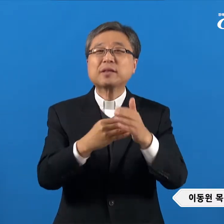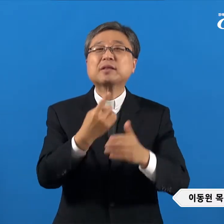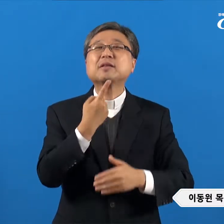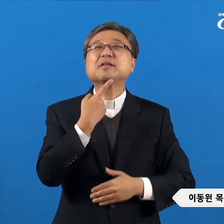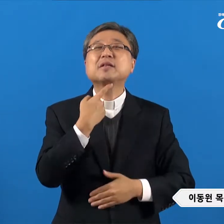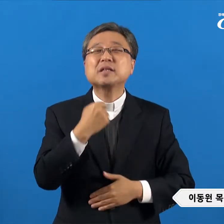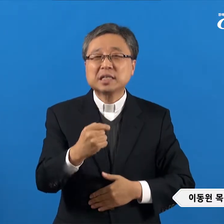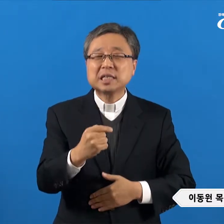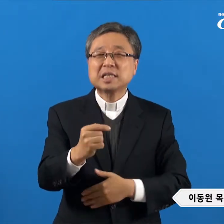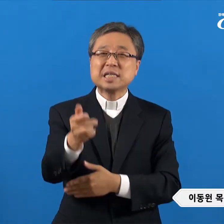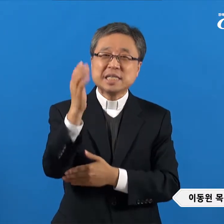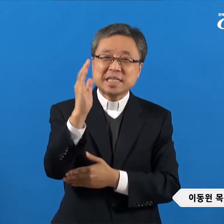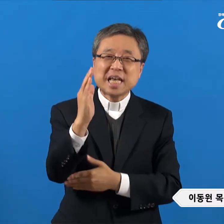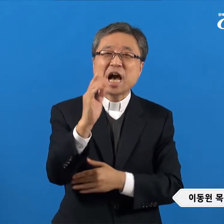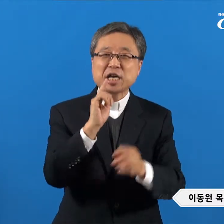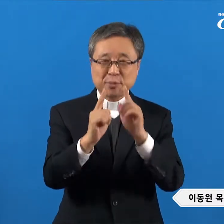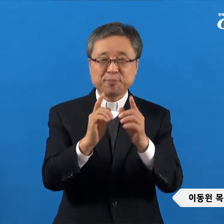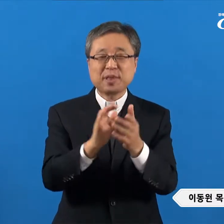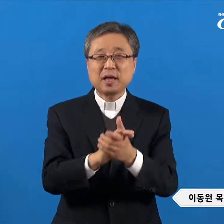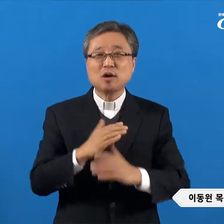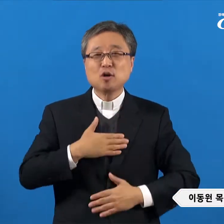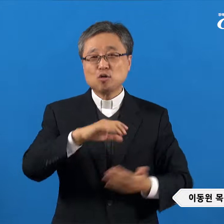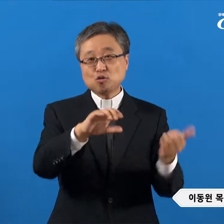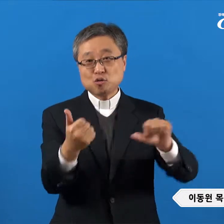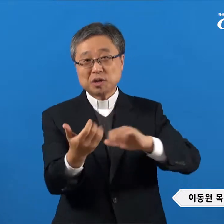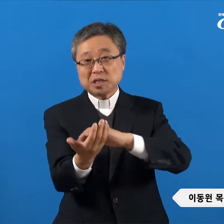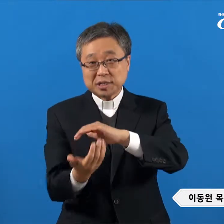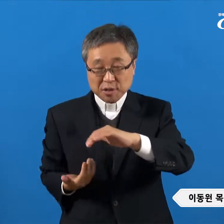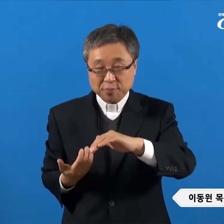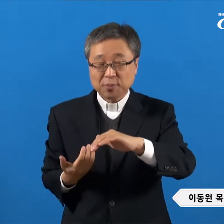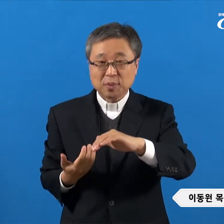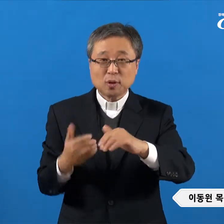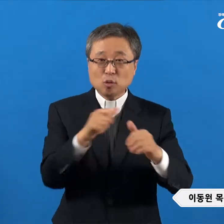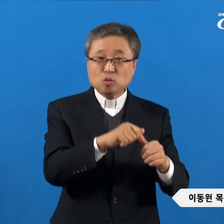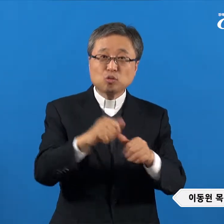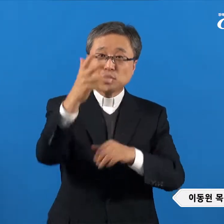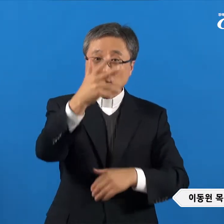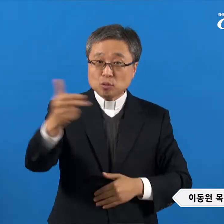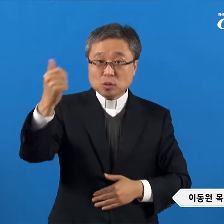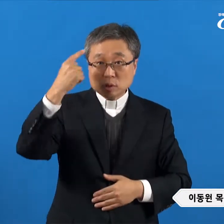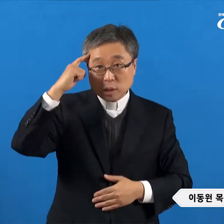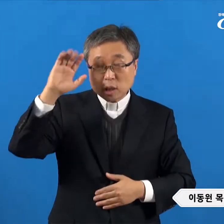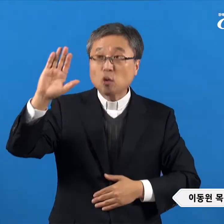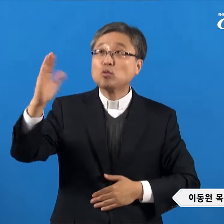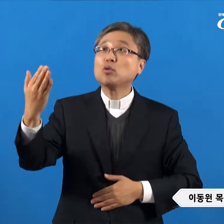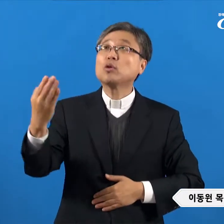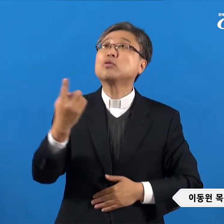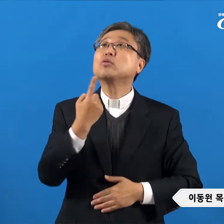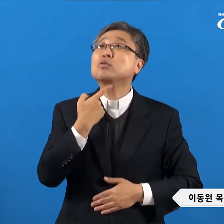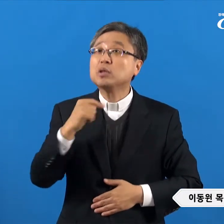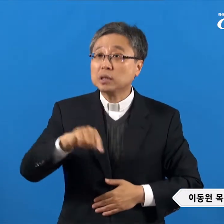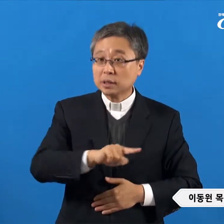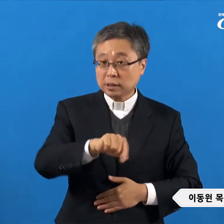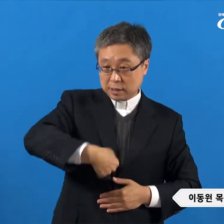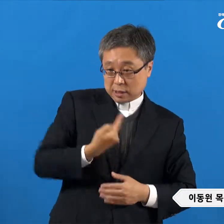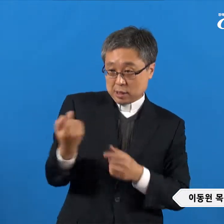스토리입니다. 그는 죽기 직전 그의 구세주로 생각되었던 자기 옆에 함께